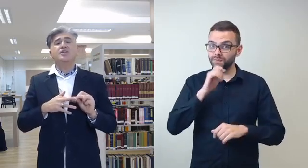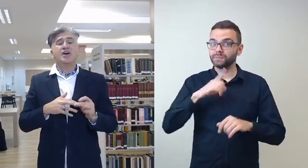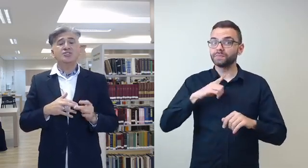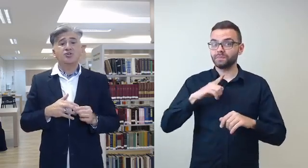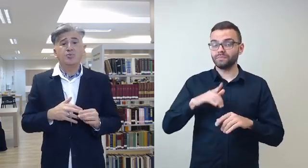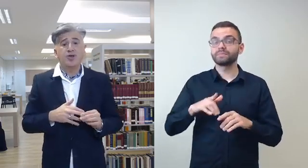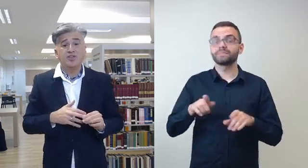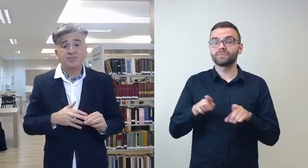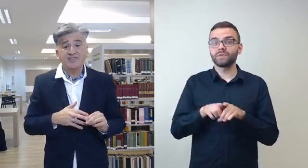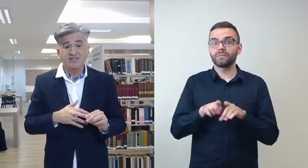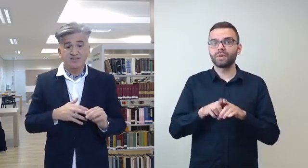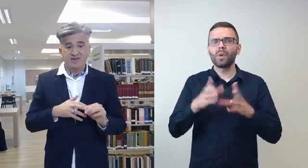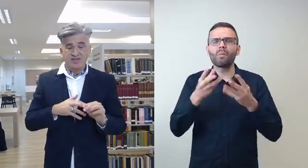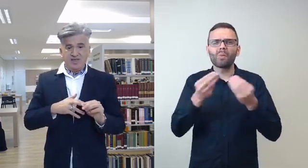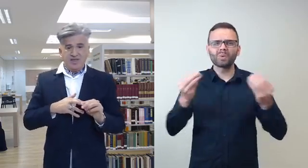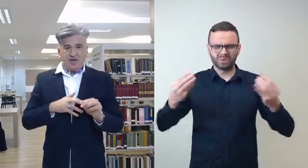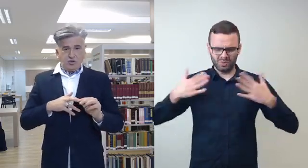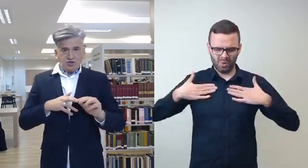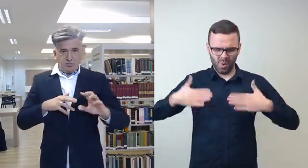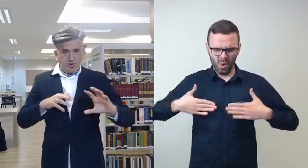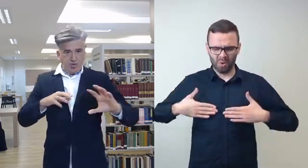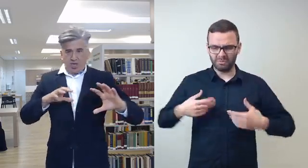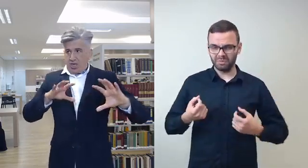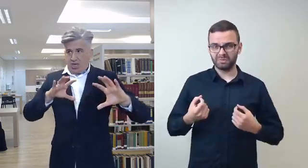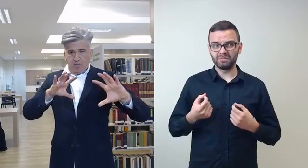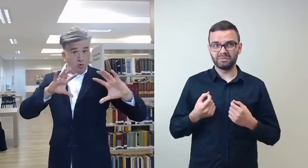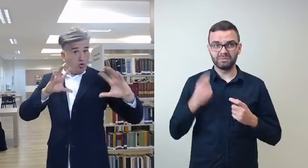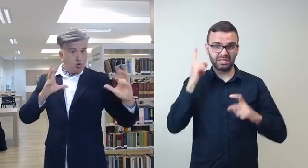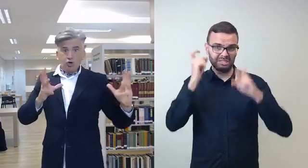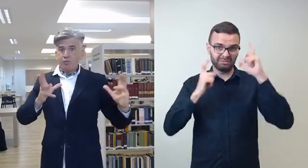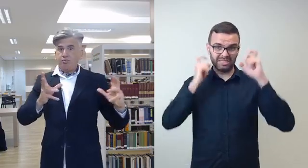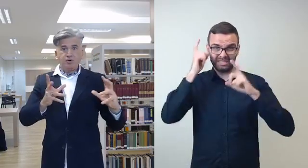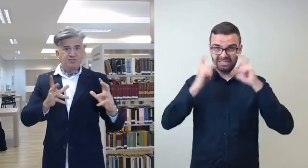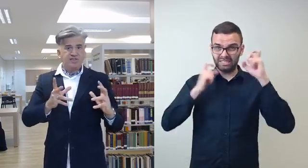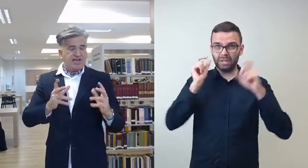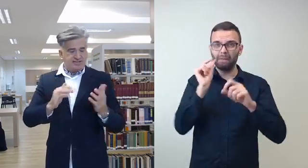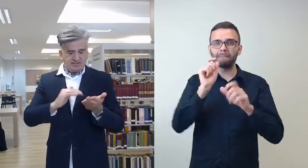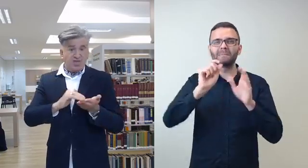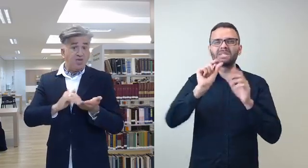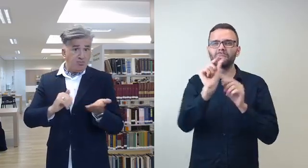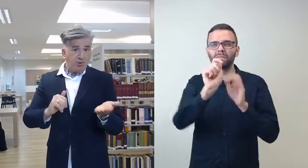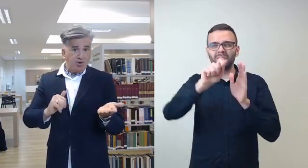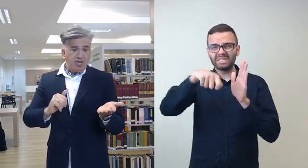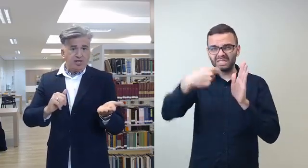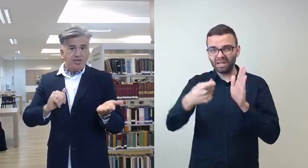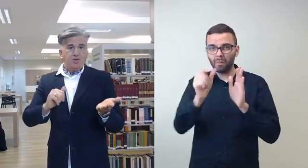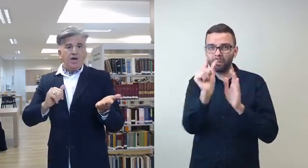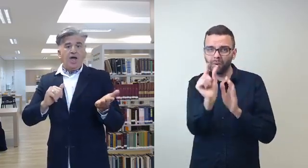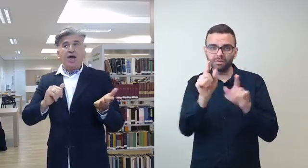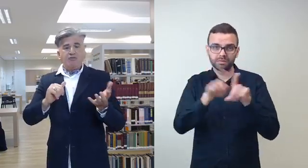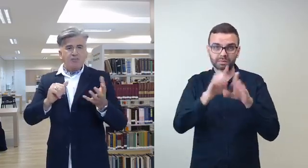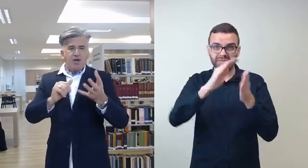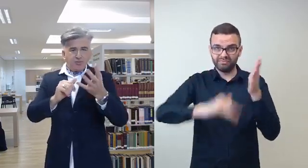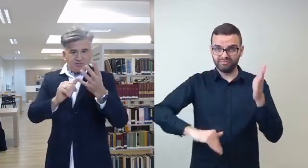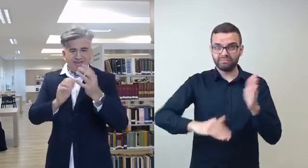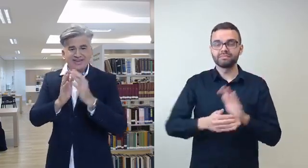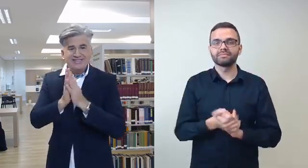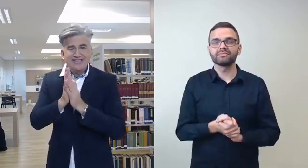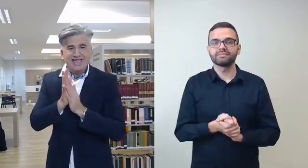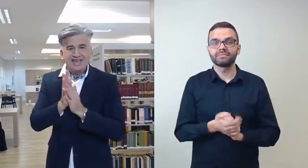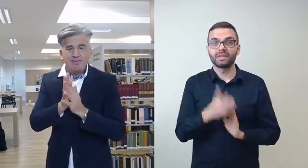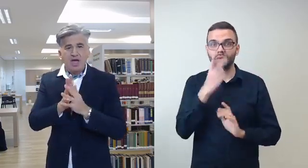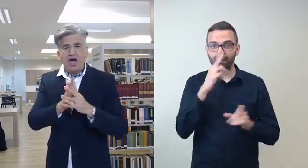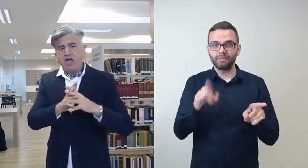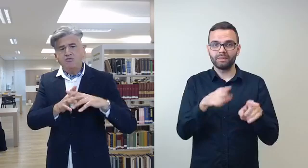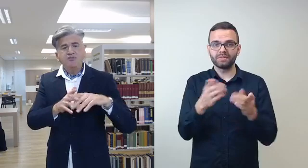de linguagem corporal expressiva. O tipo, muito corpo e poucos sinais. Isso é hipo. Então, vamos pegar uma música cristã